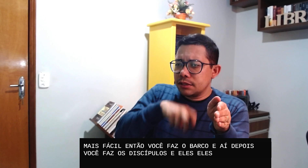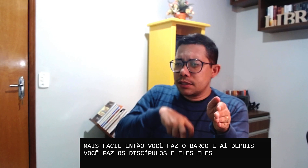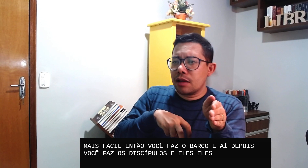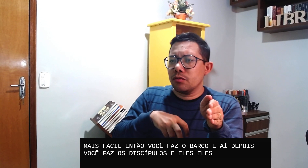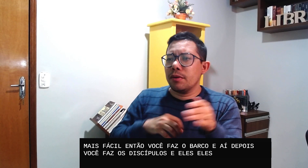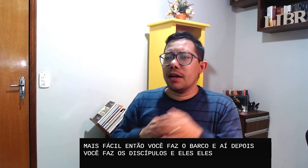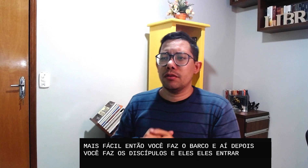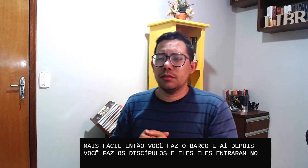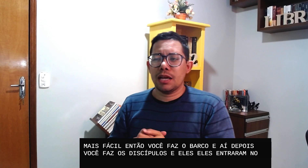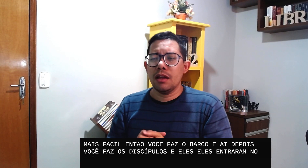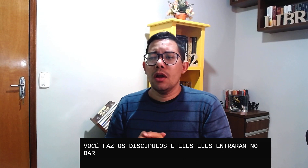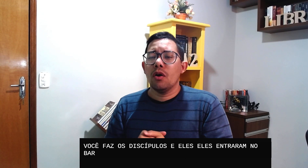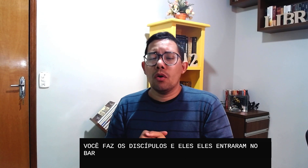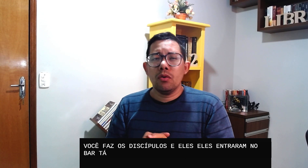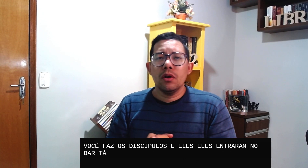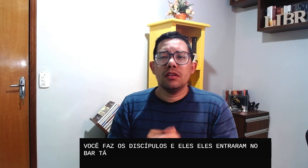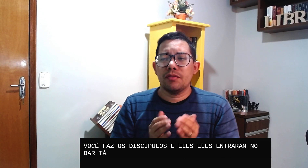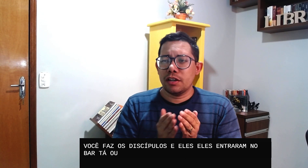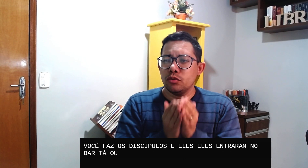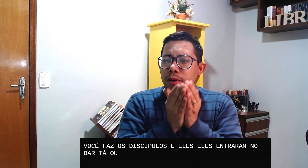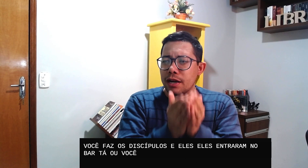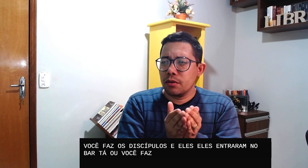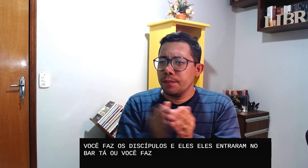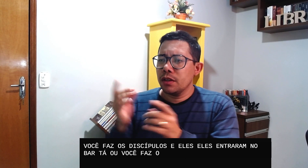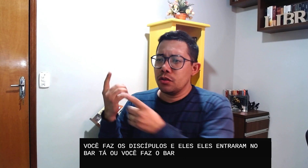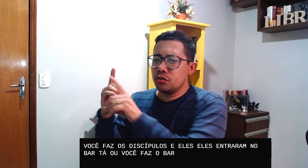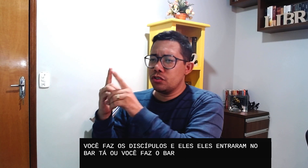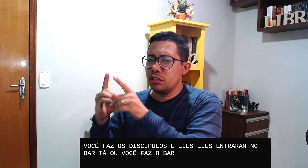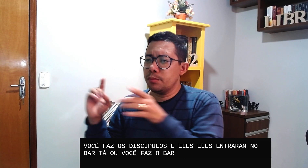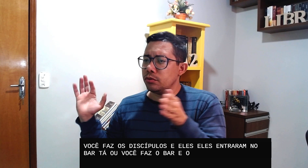entraram no barco, tá? Ou você faz o barco e os discípulos